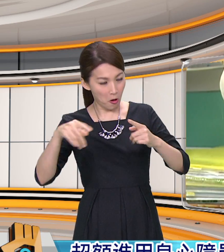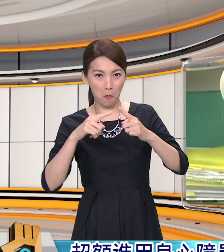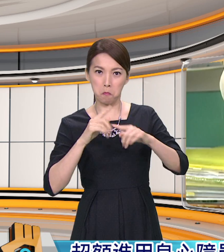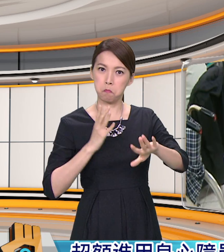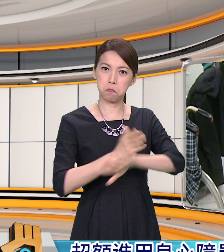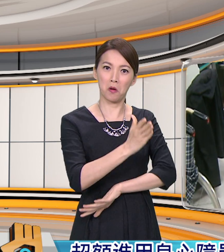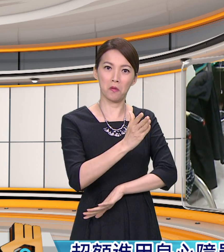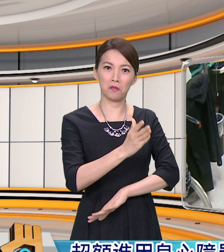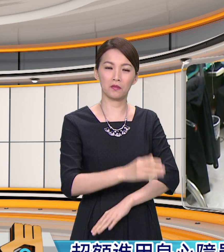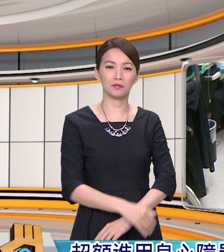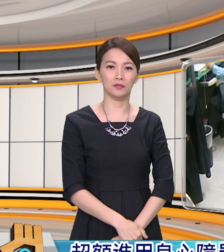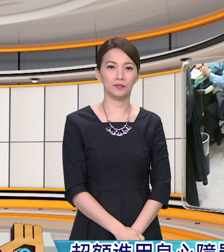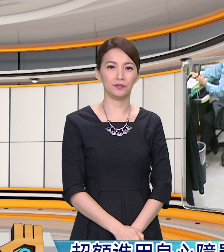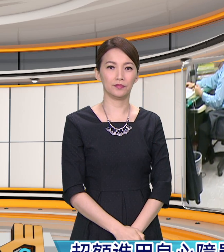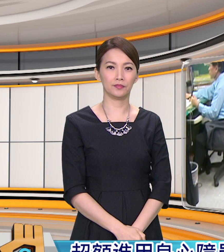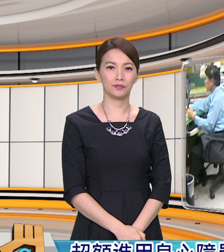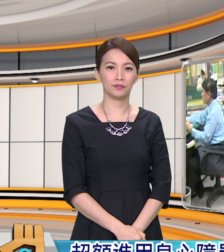多的优点而超额禁用。